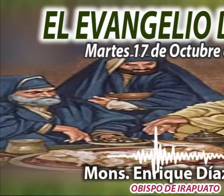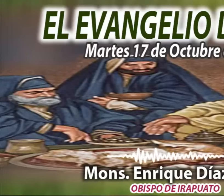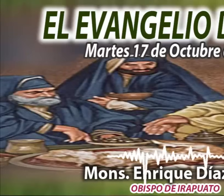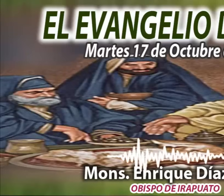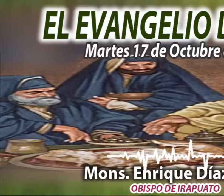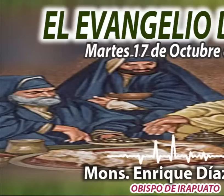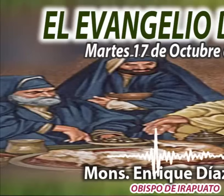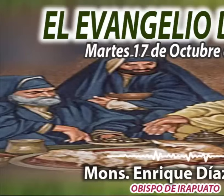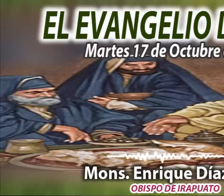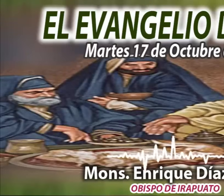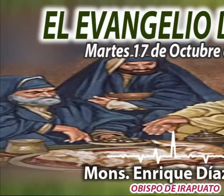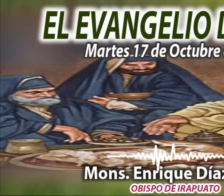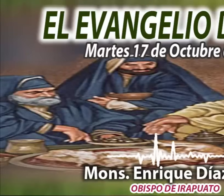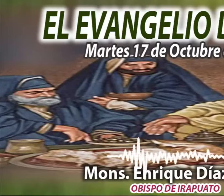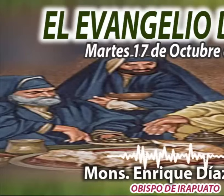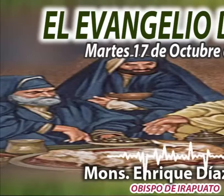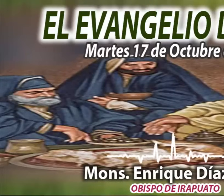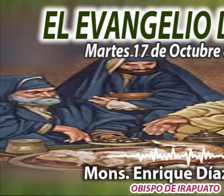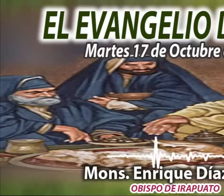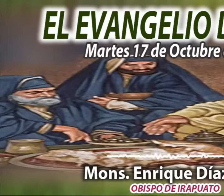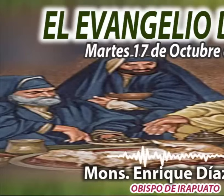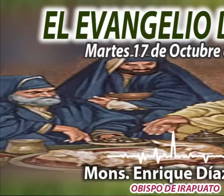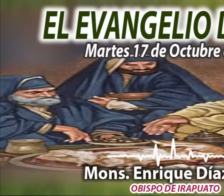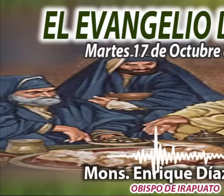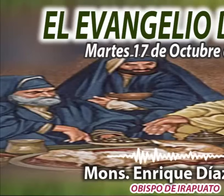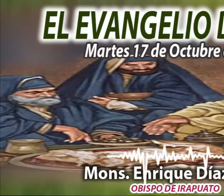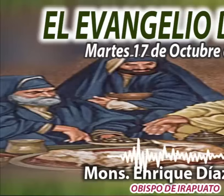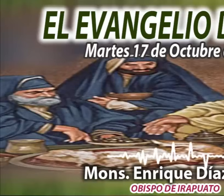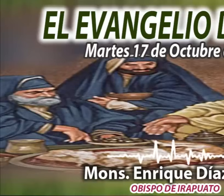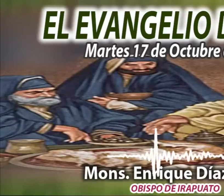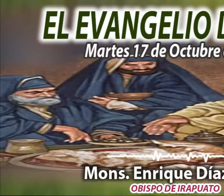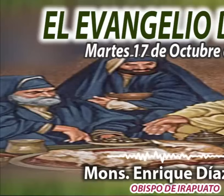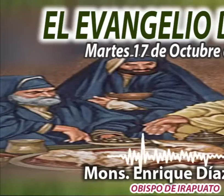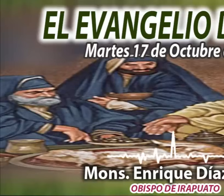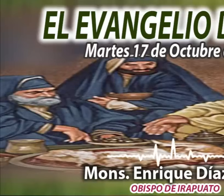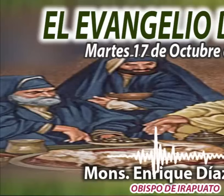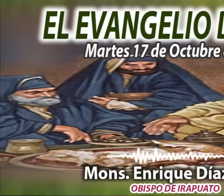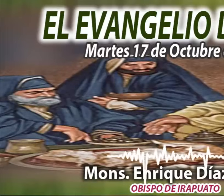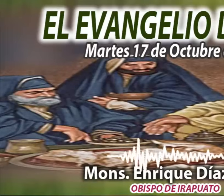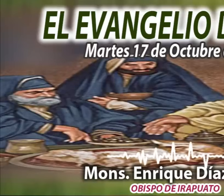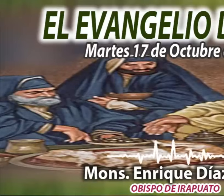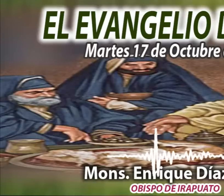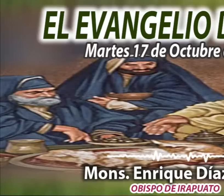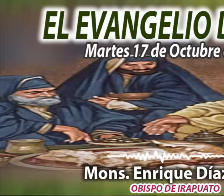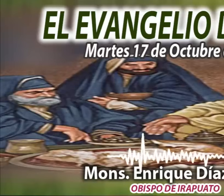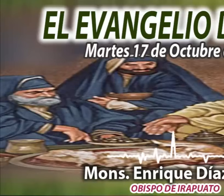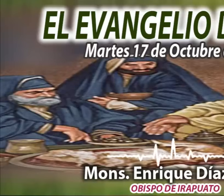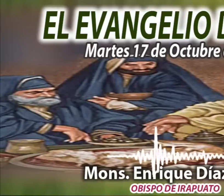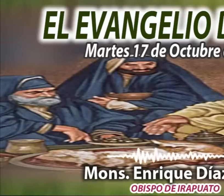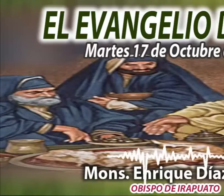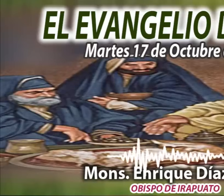El Evangelio del Día, en voz de Monseñor Enrique Díaz, a través de Radio María, voz